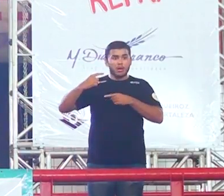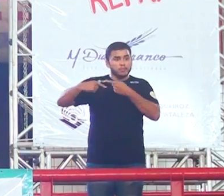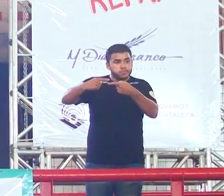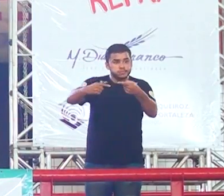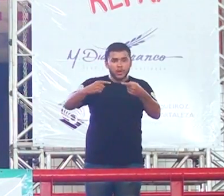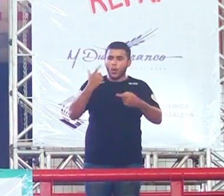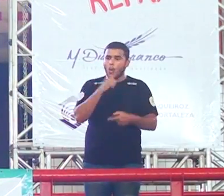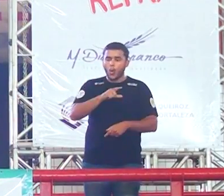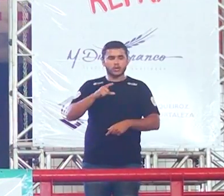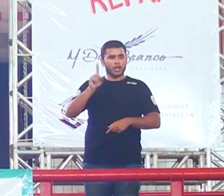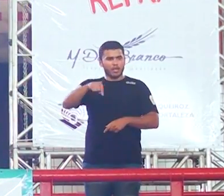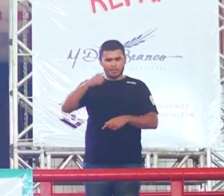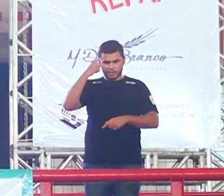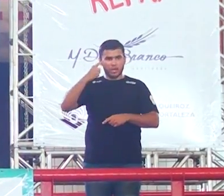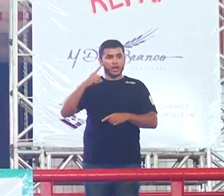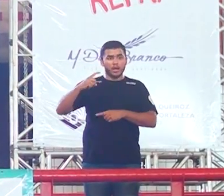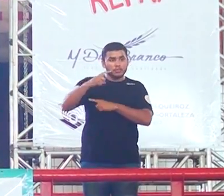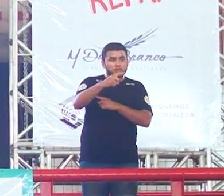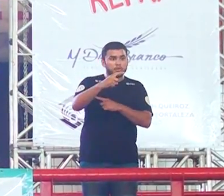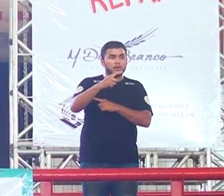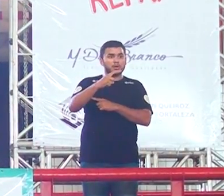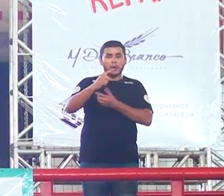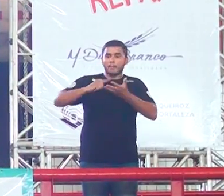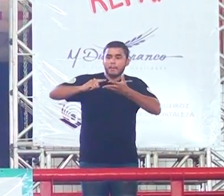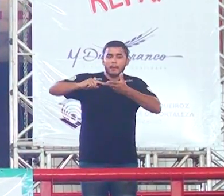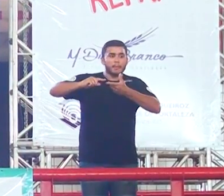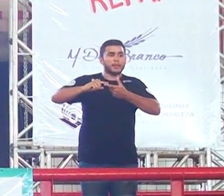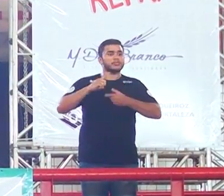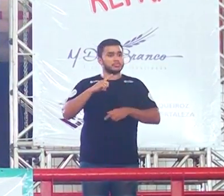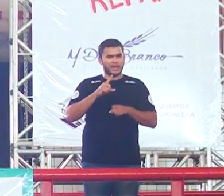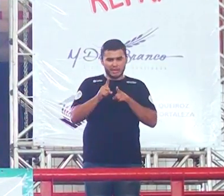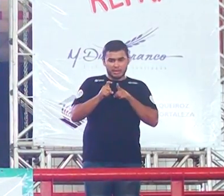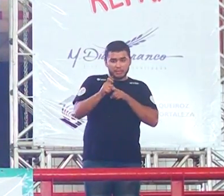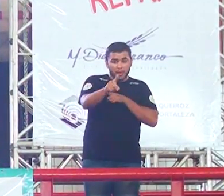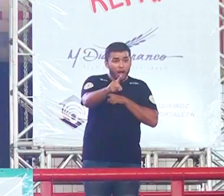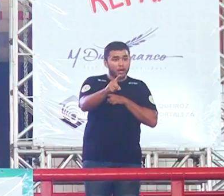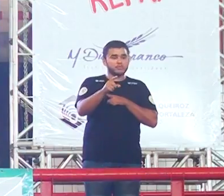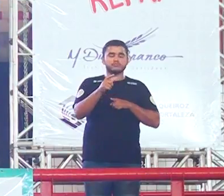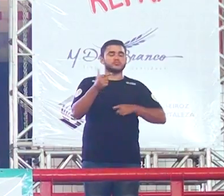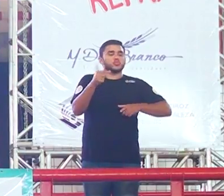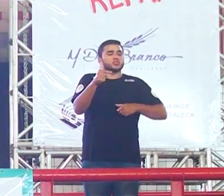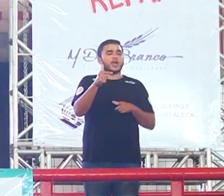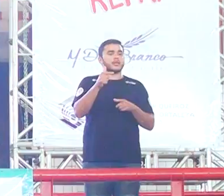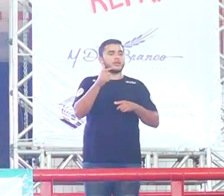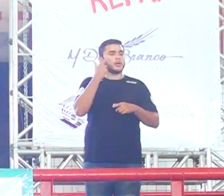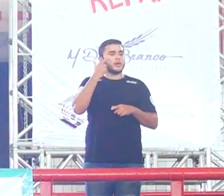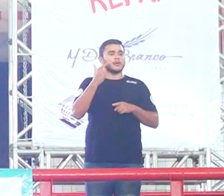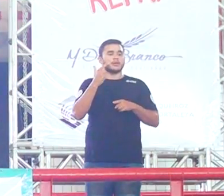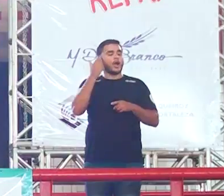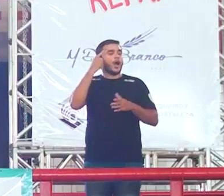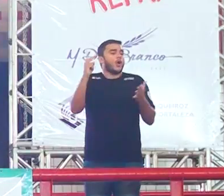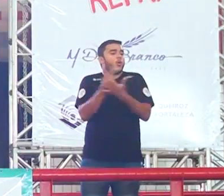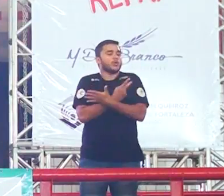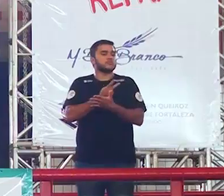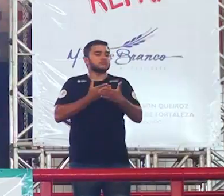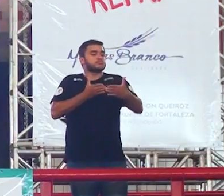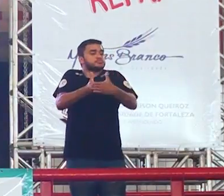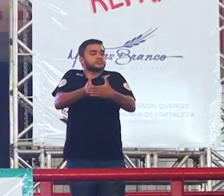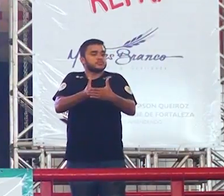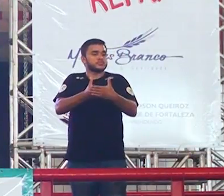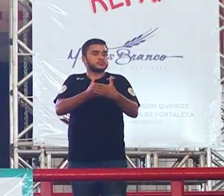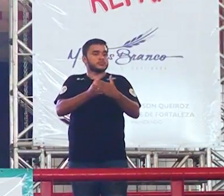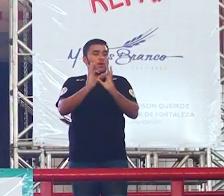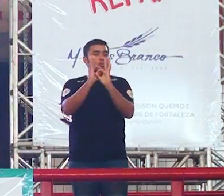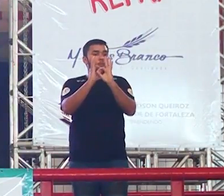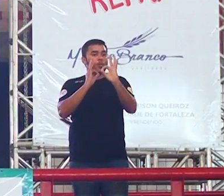multiplicação. Os espermatozoides, caso ainda apareçam, eles não são lançados para onde? Né? Para o